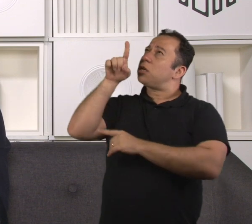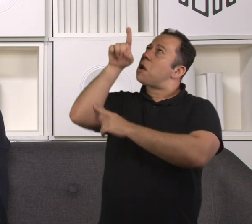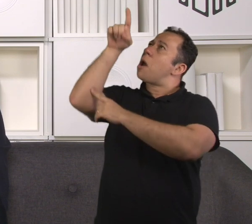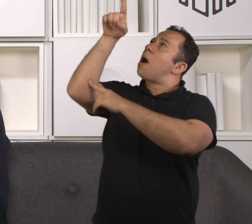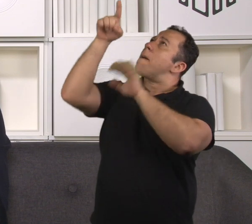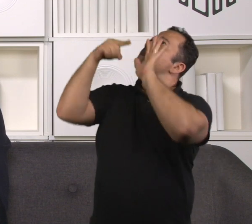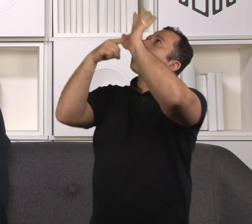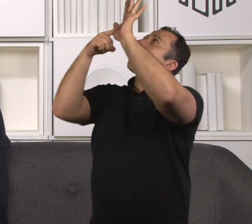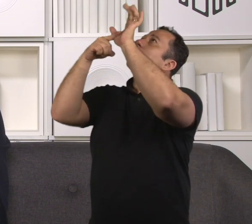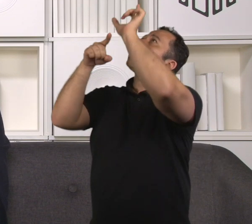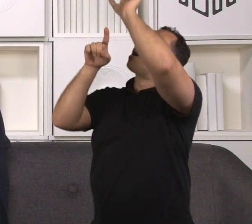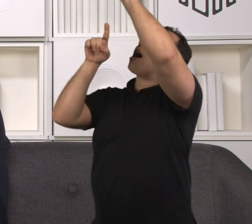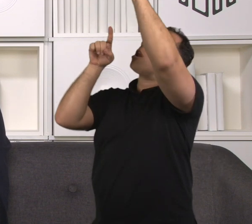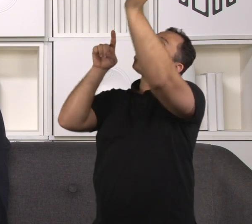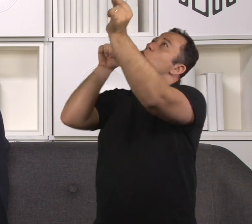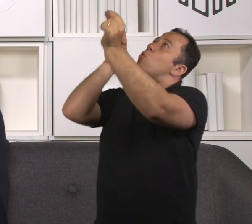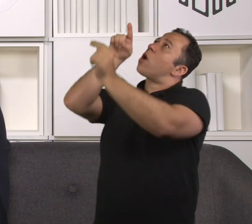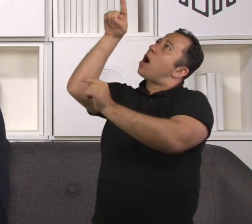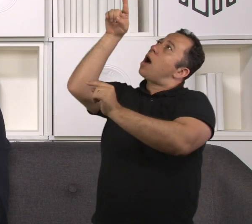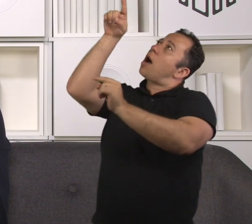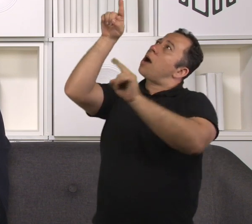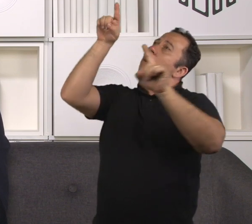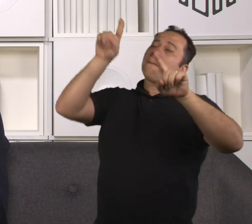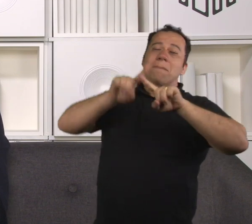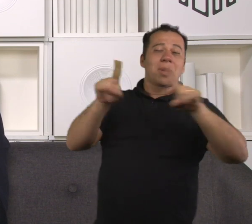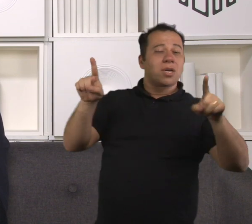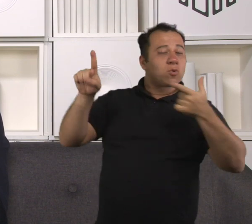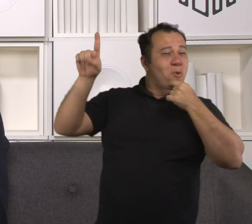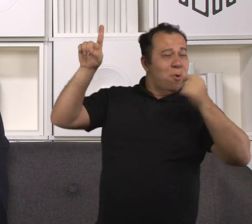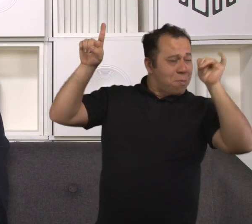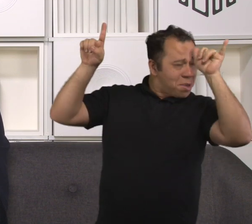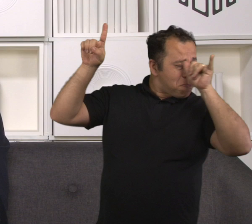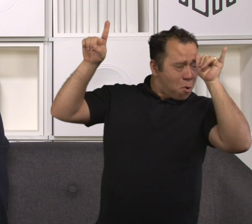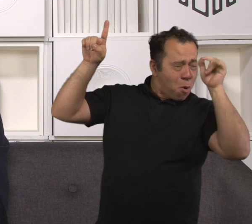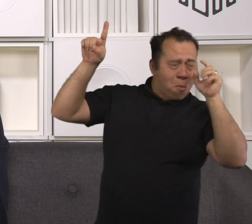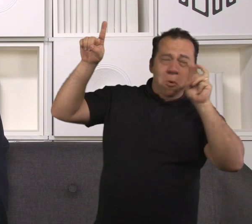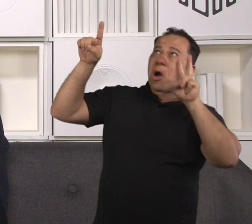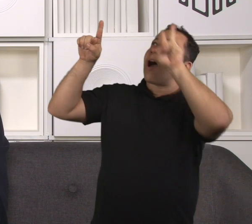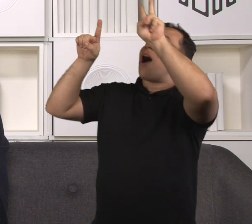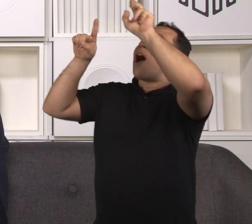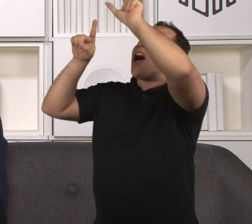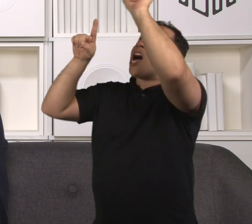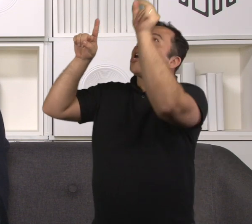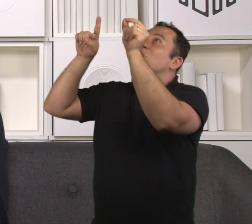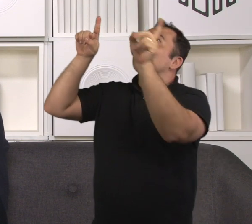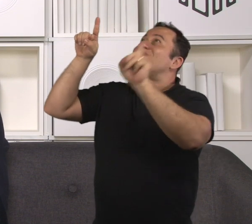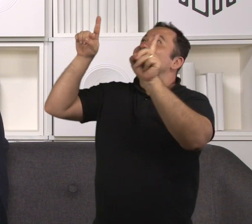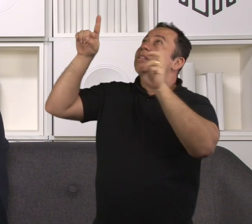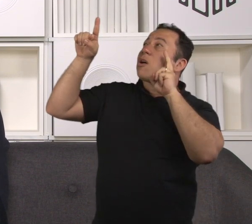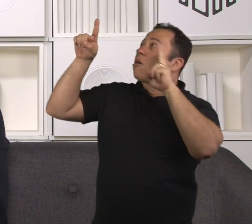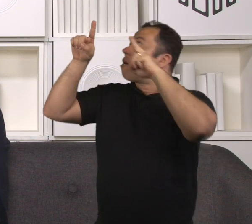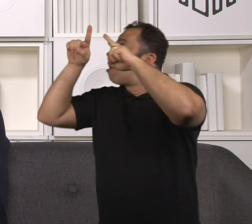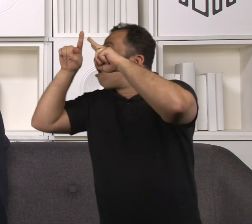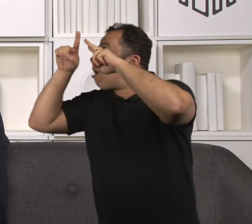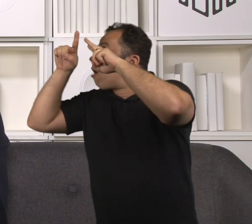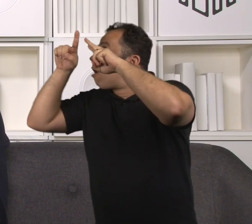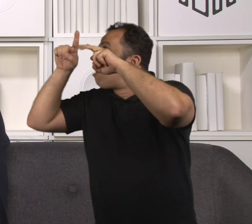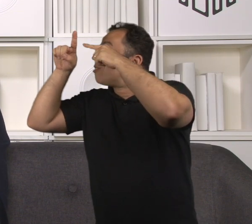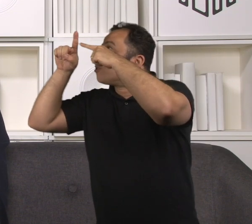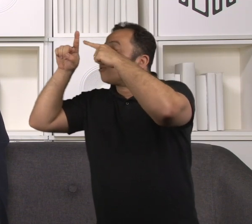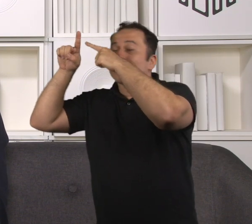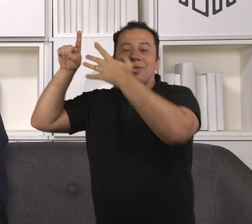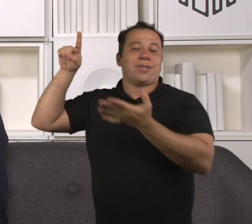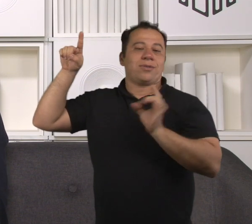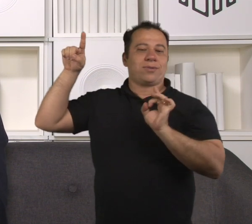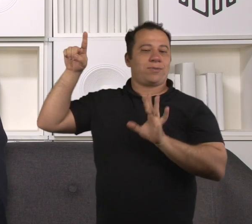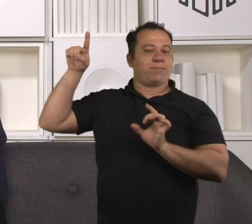lua. O sinal aponta para alguma coisa. O sinal é uma placa dizendo, olhe para lá.